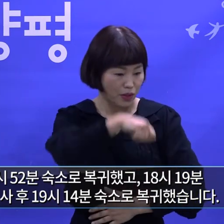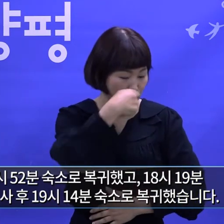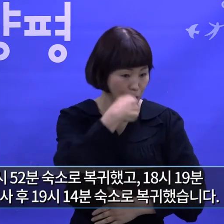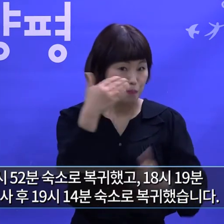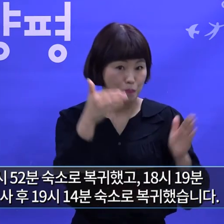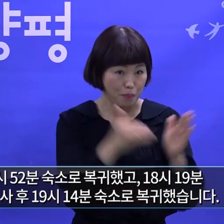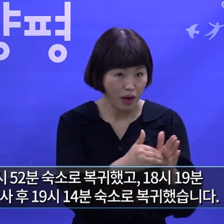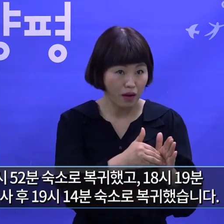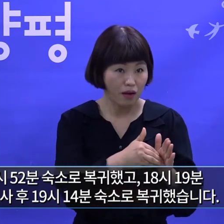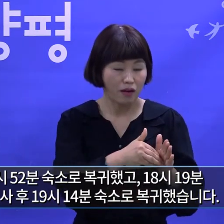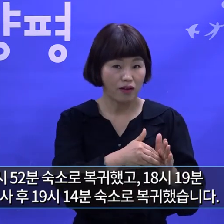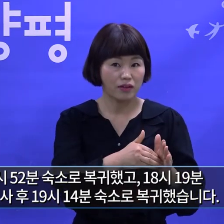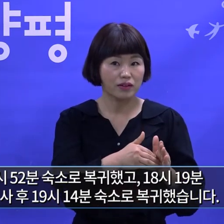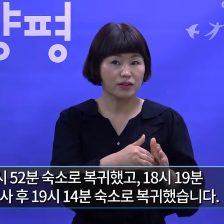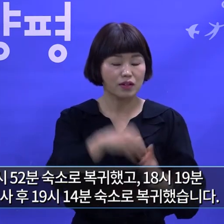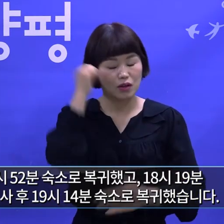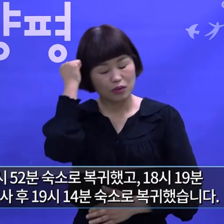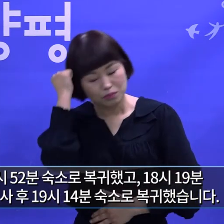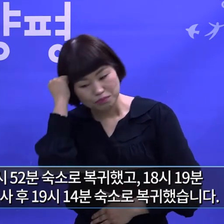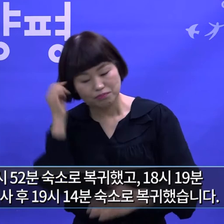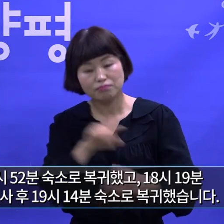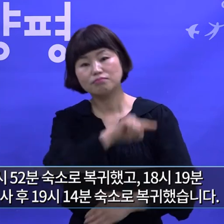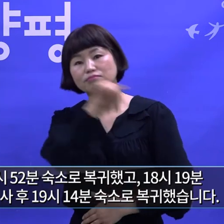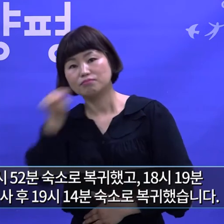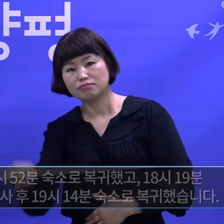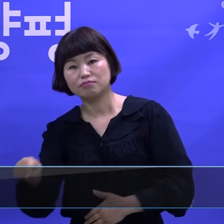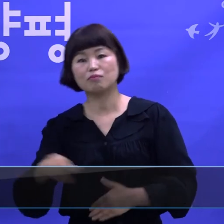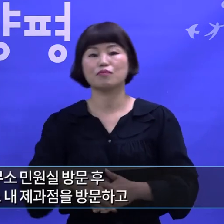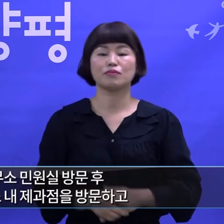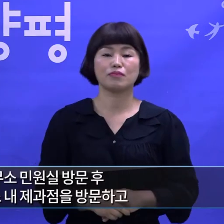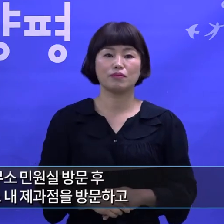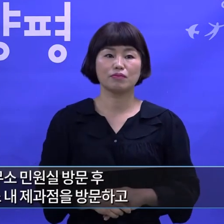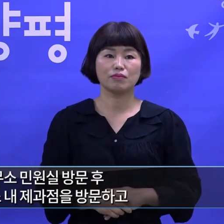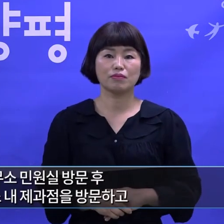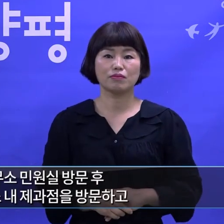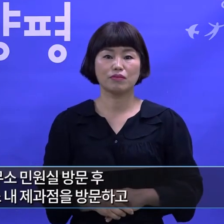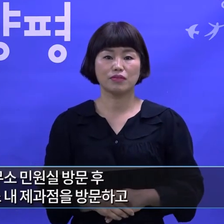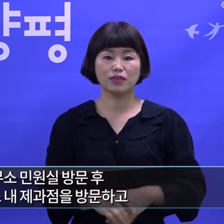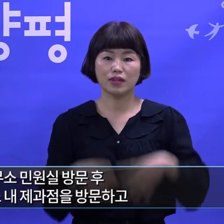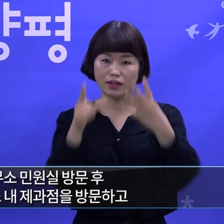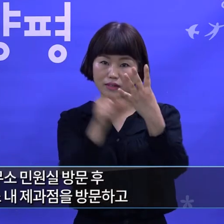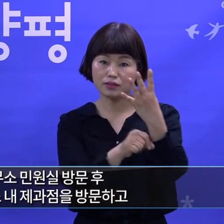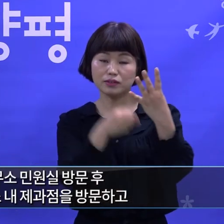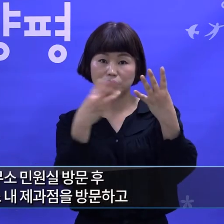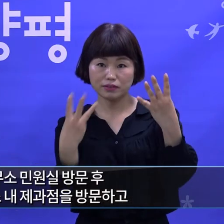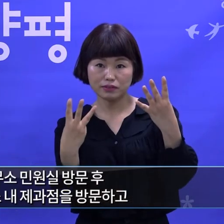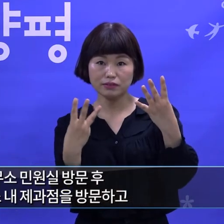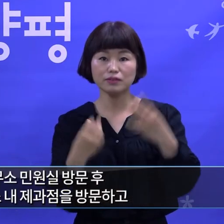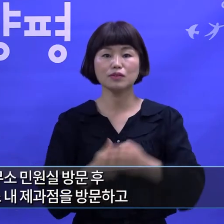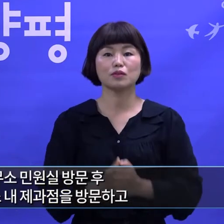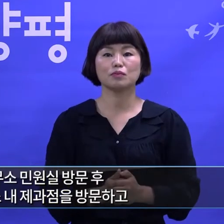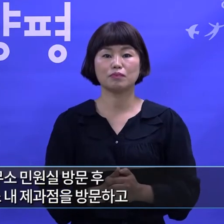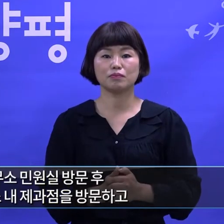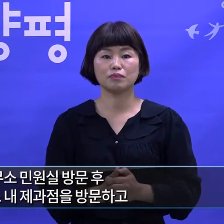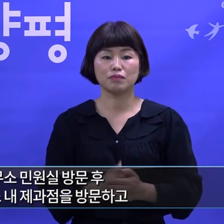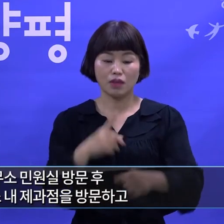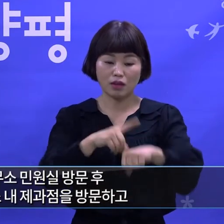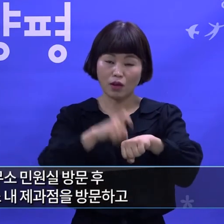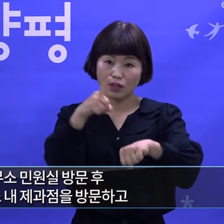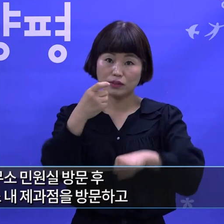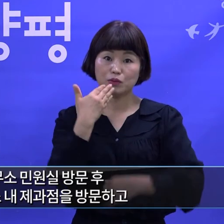14분 숙소로 복귀하였습니다. 또한 4월 3일 11시